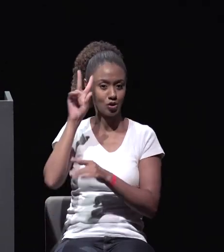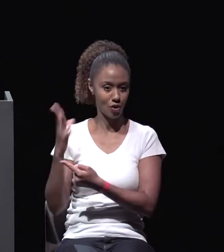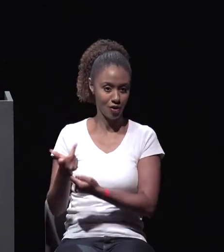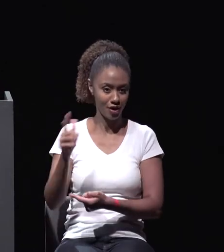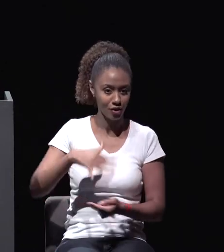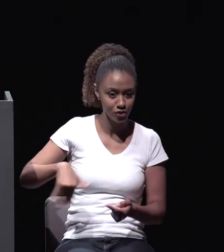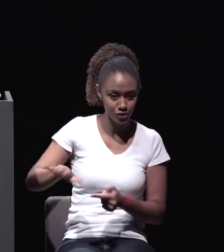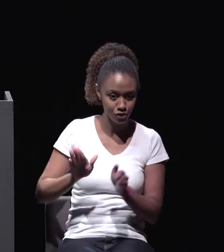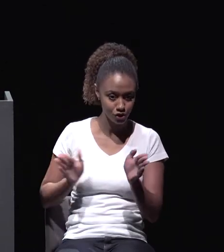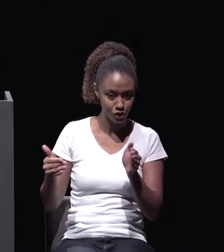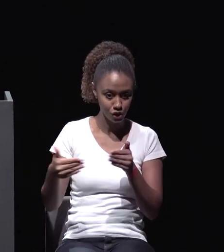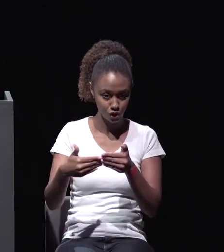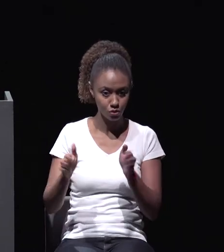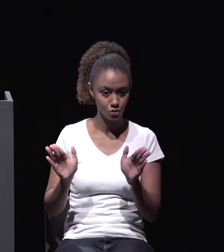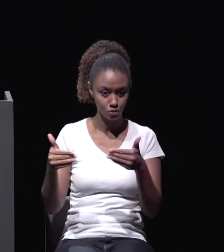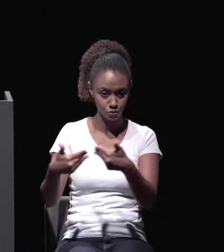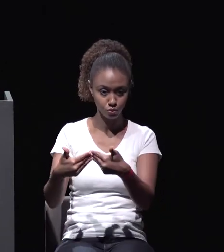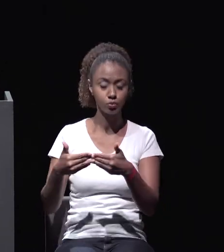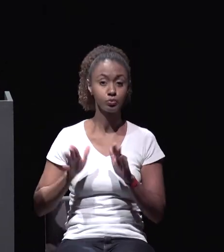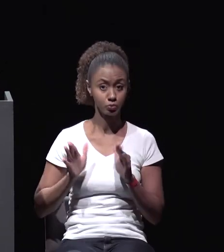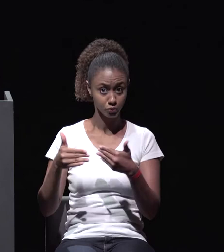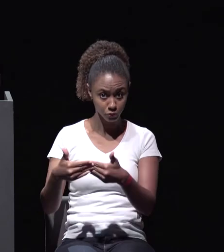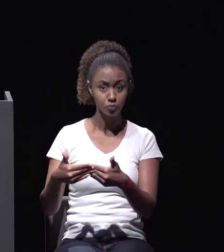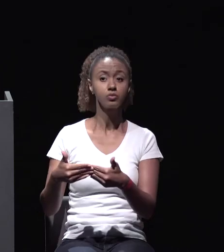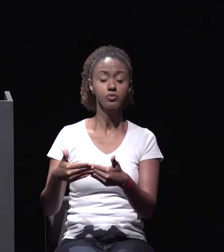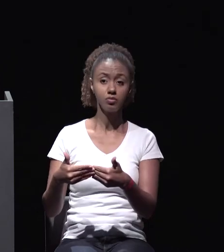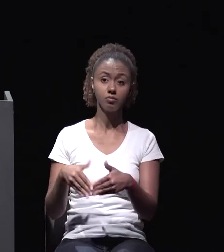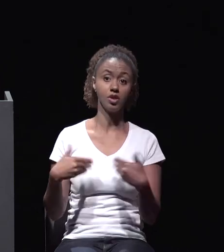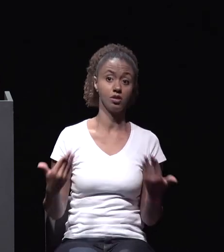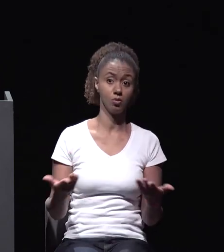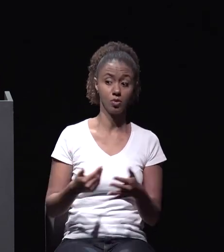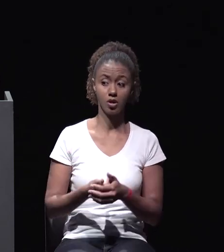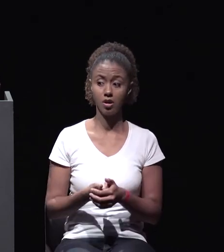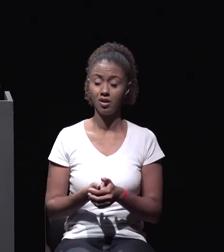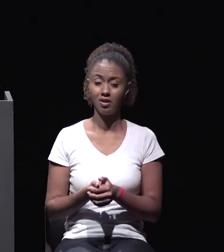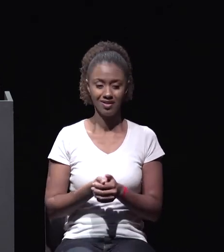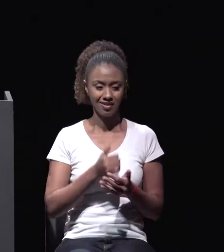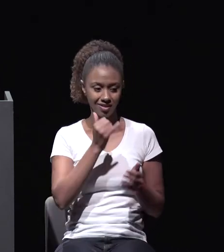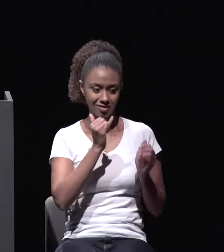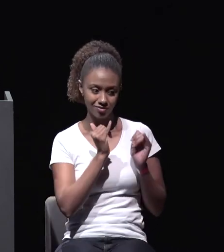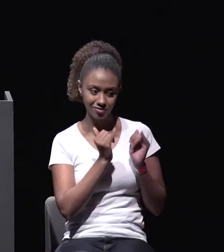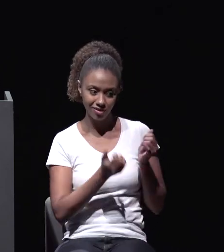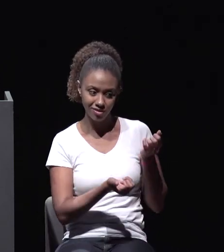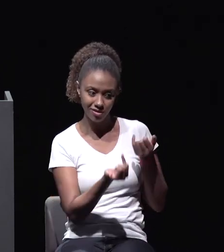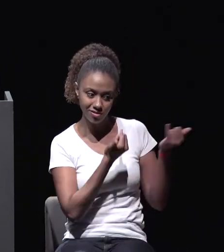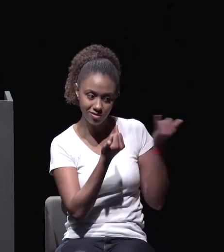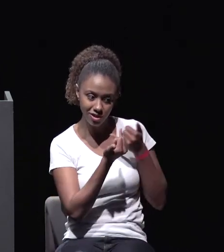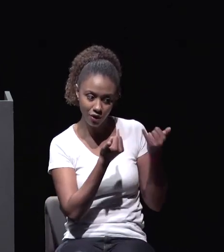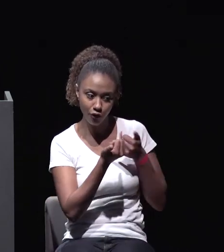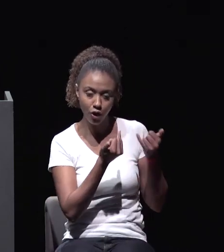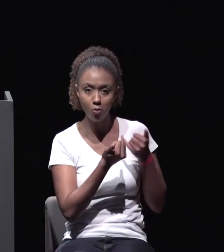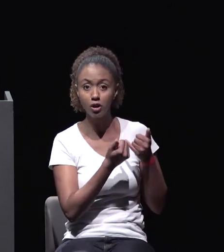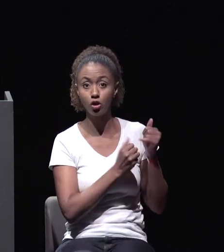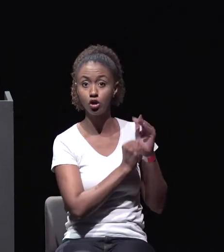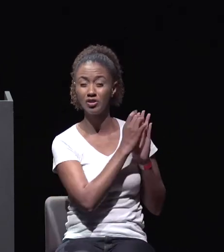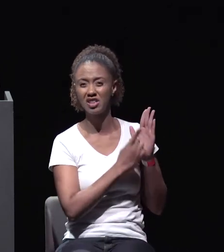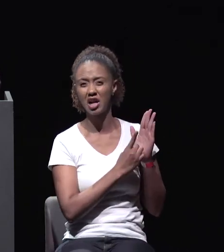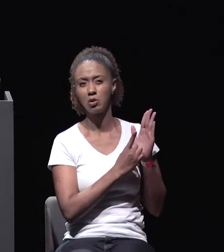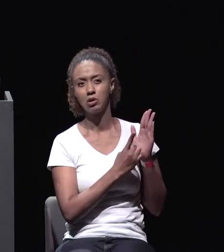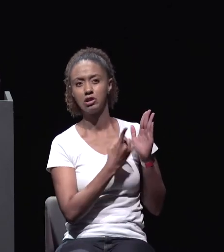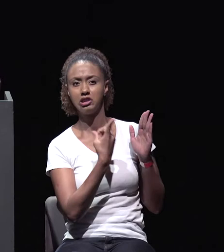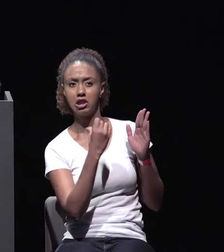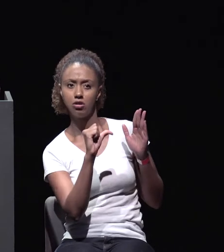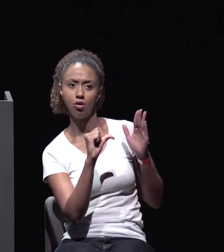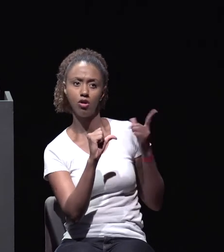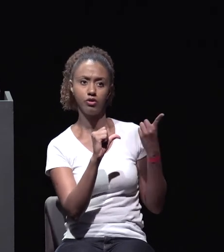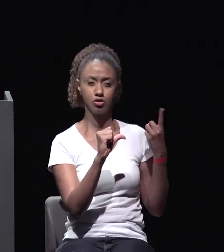o iphan o iphan então essa esses dados biográficos coletados no século 19 18